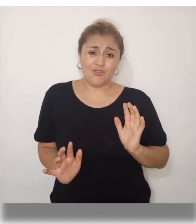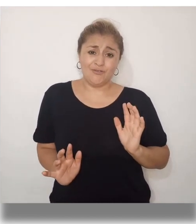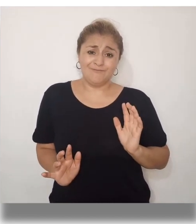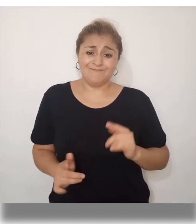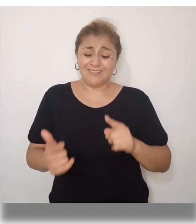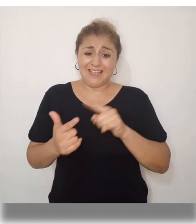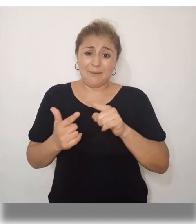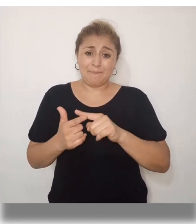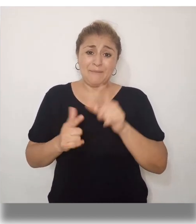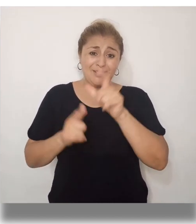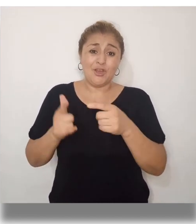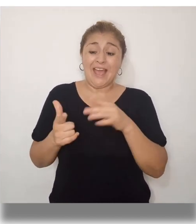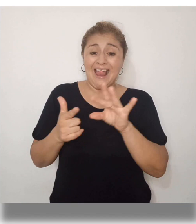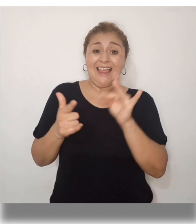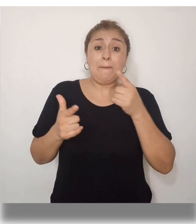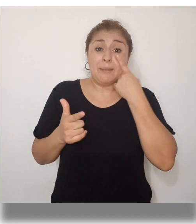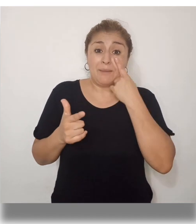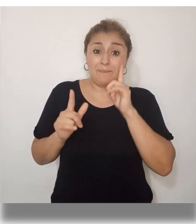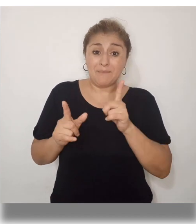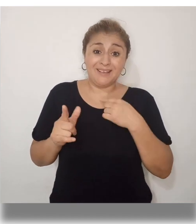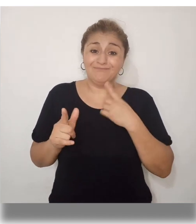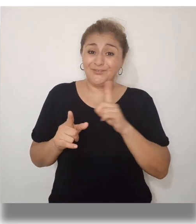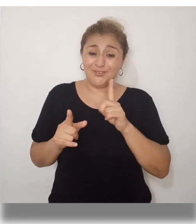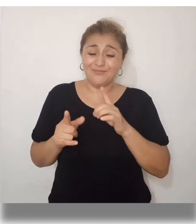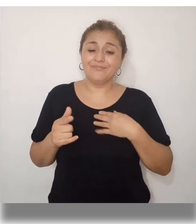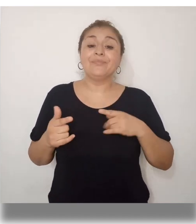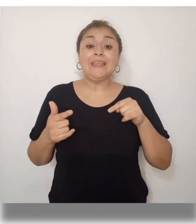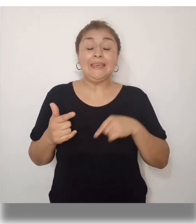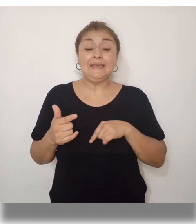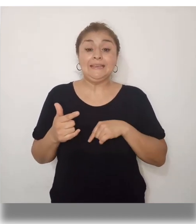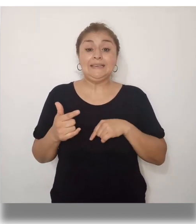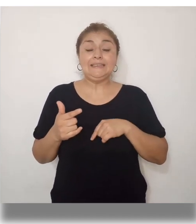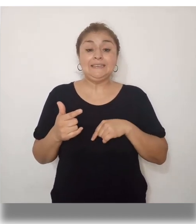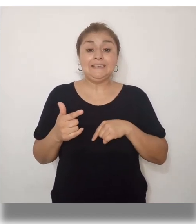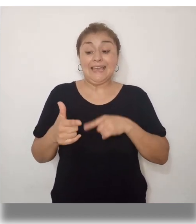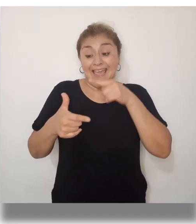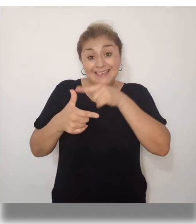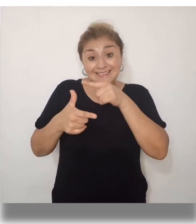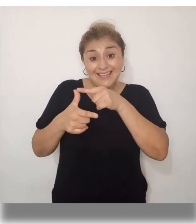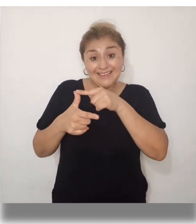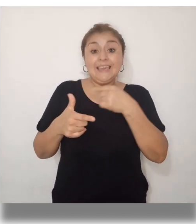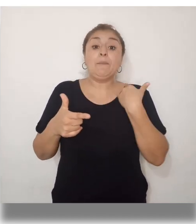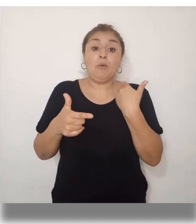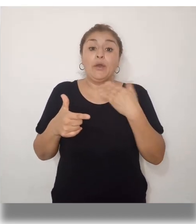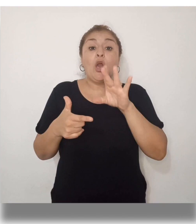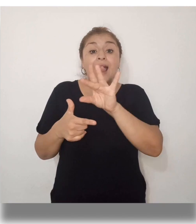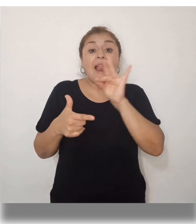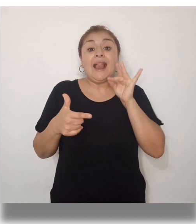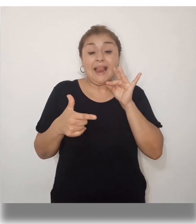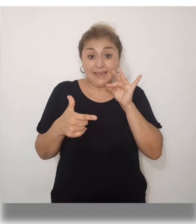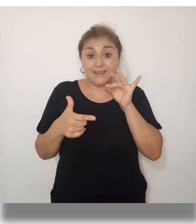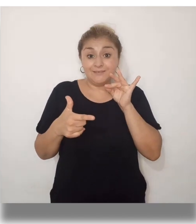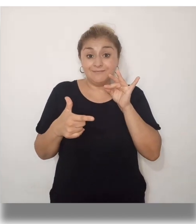elegido pasar esta soledad elegida es la que uno decide